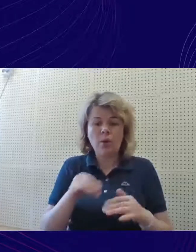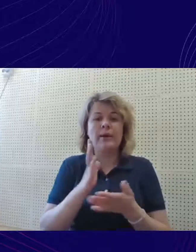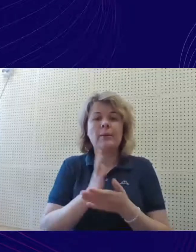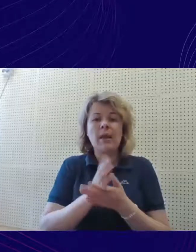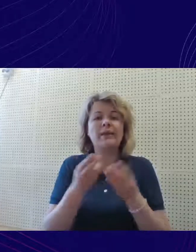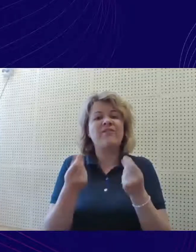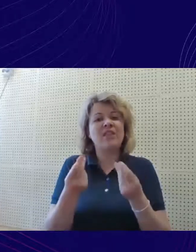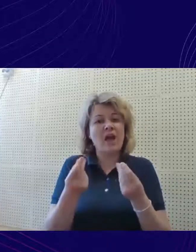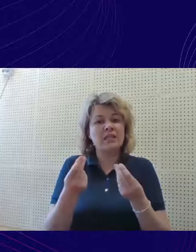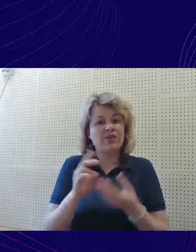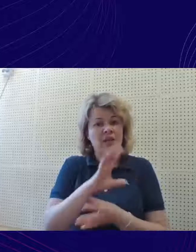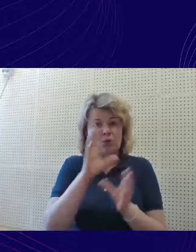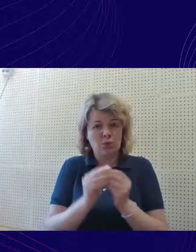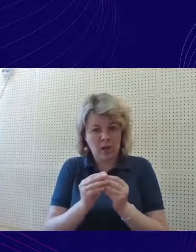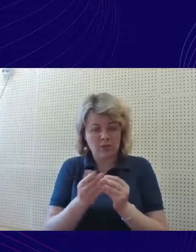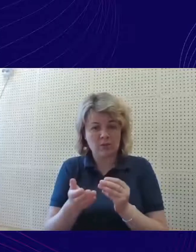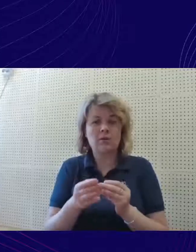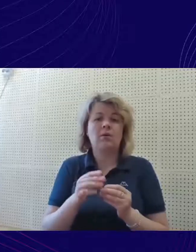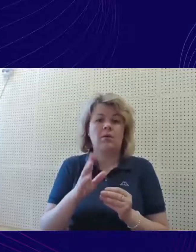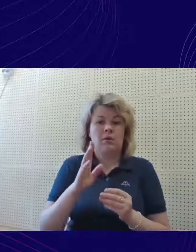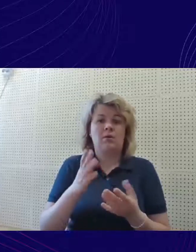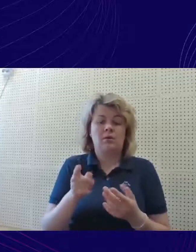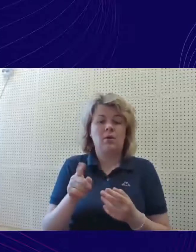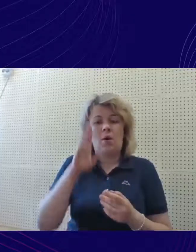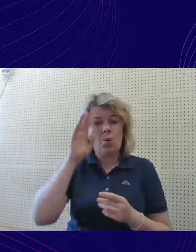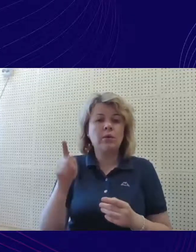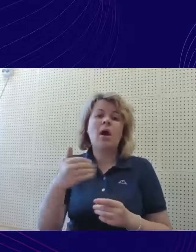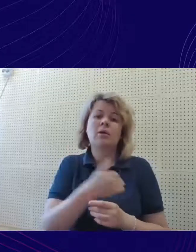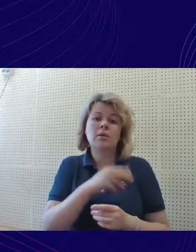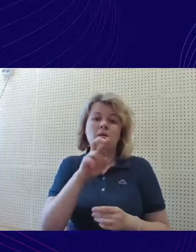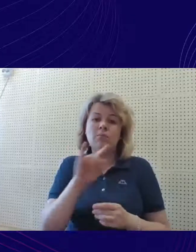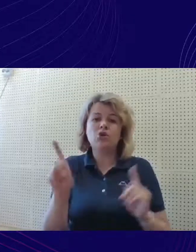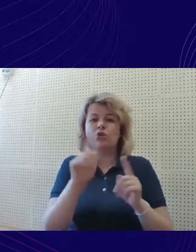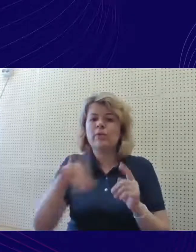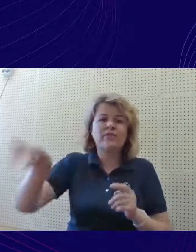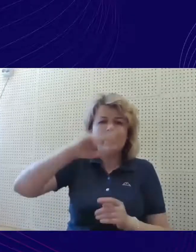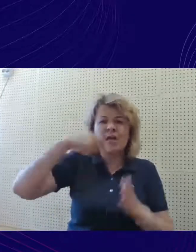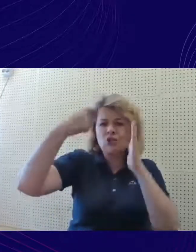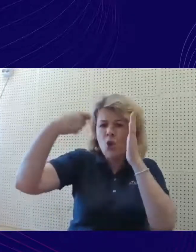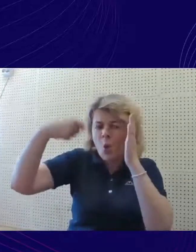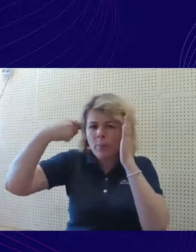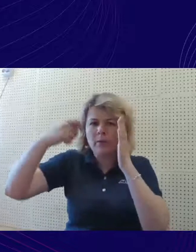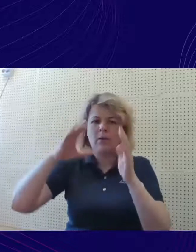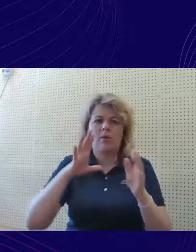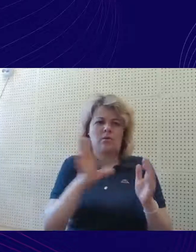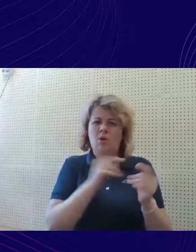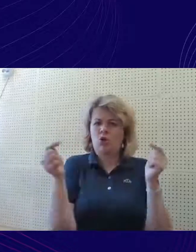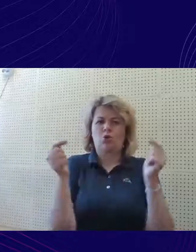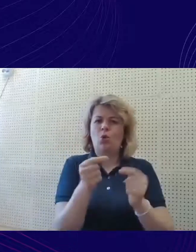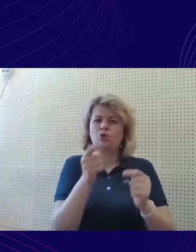который хотел бы, чтобы все съемки прошли в срок, чтобы не было